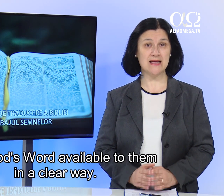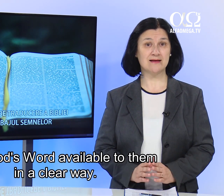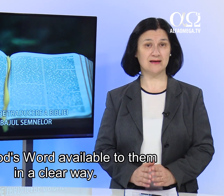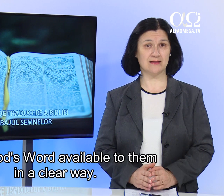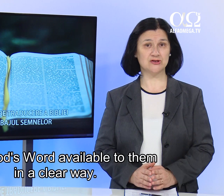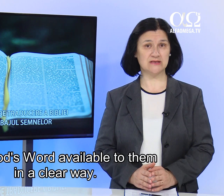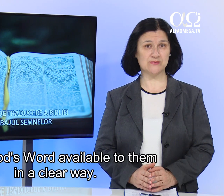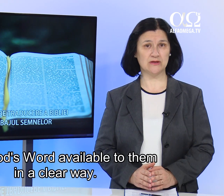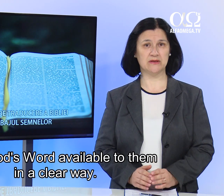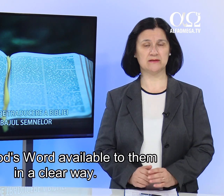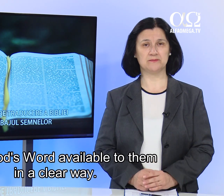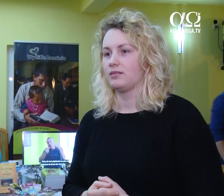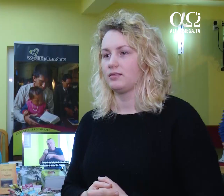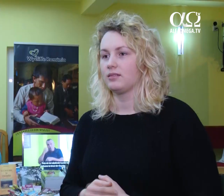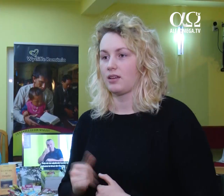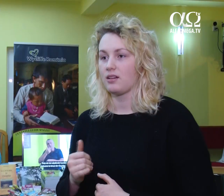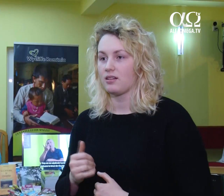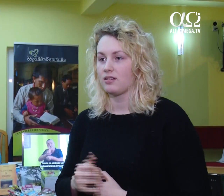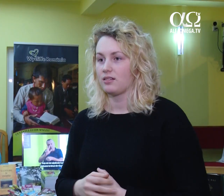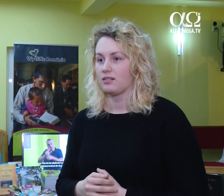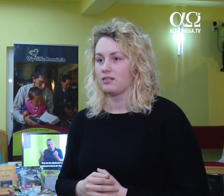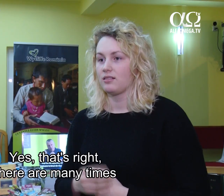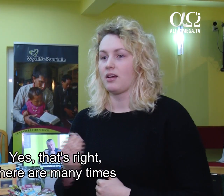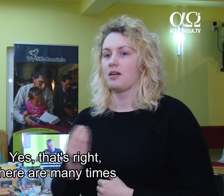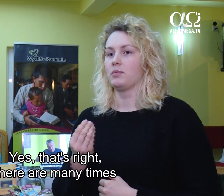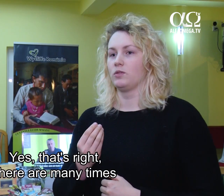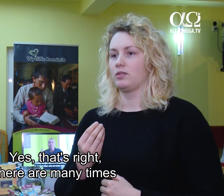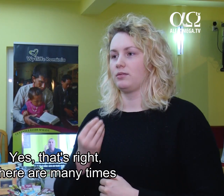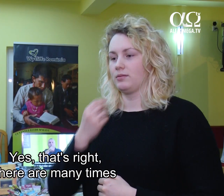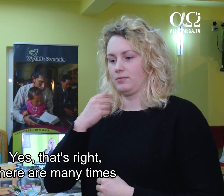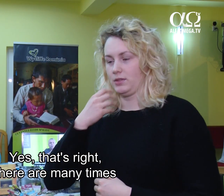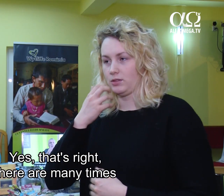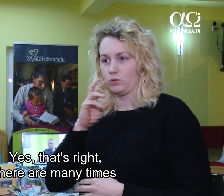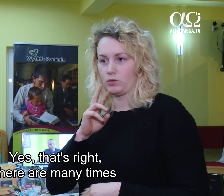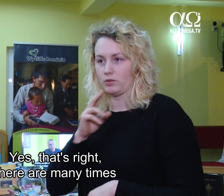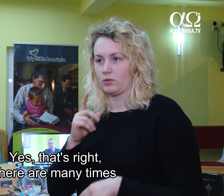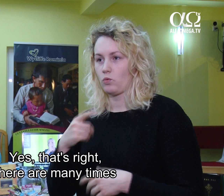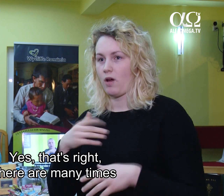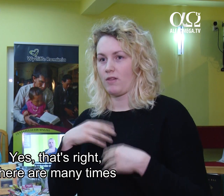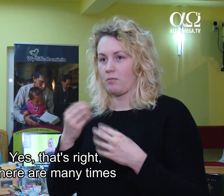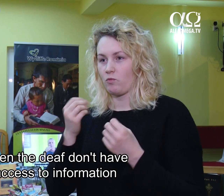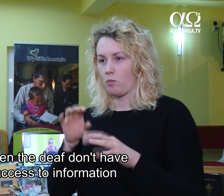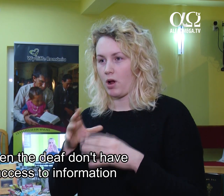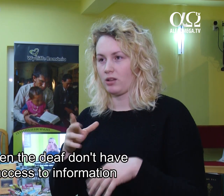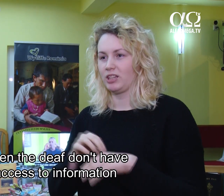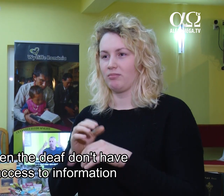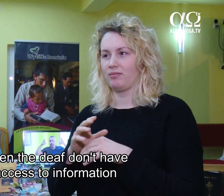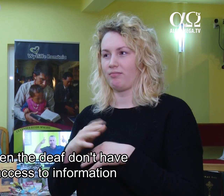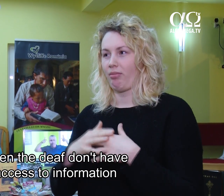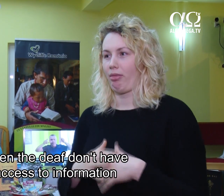clar și disponibil. Da, așa este. Deoarece, de multe ori, când surzii